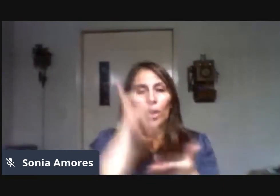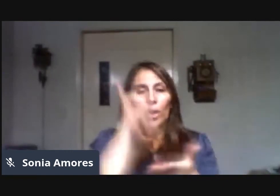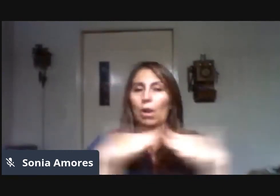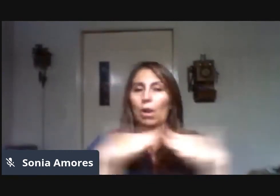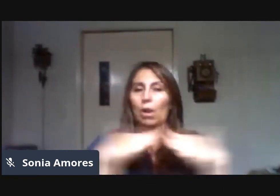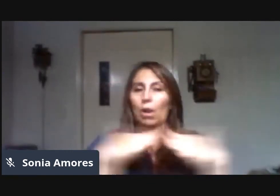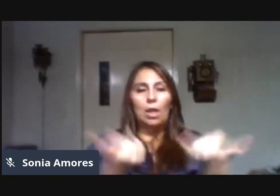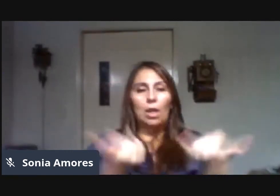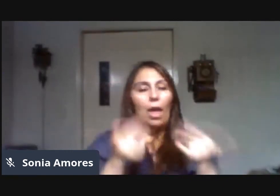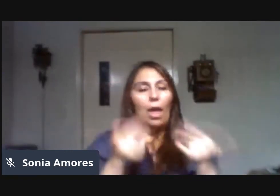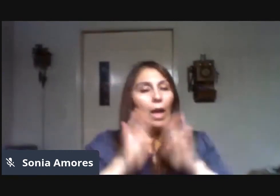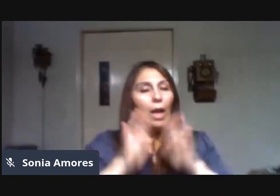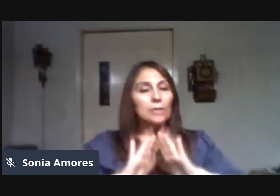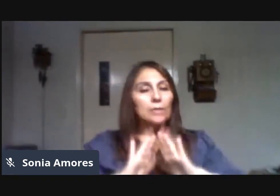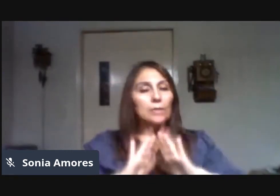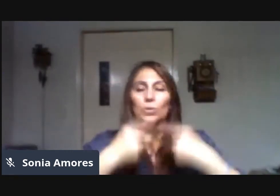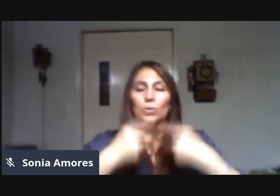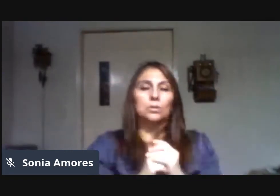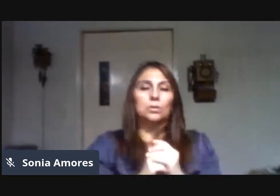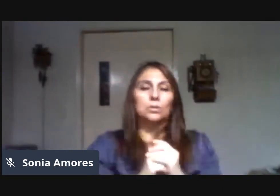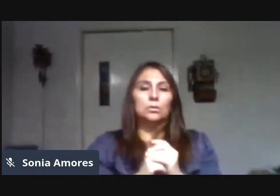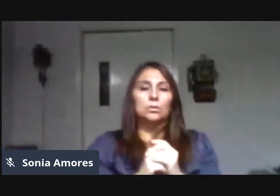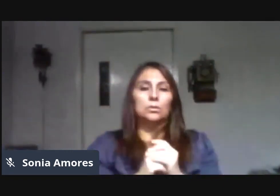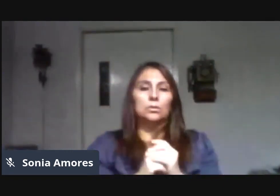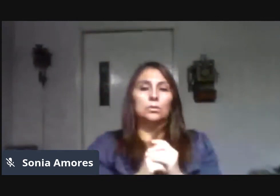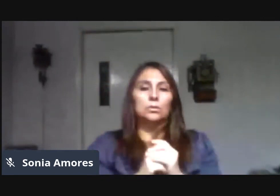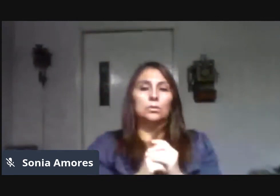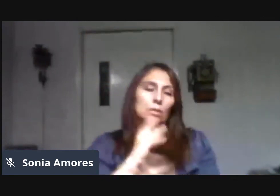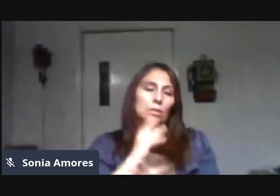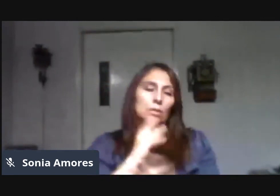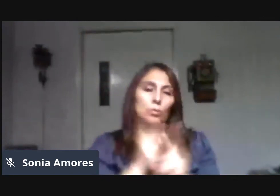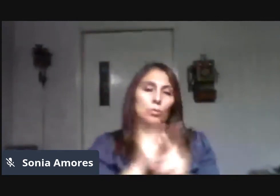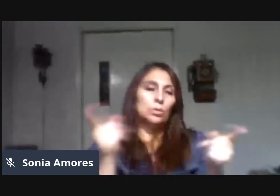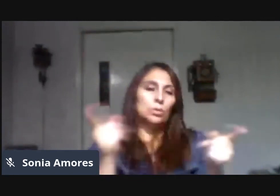No sé si en suma terminé respondiendo la pregunta.